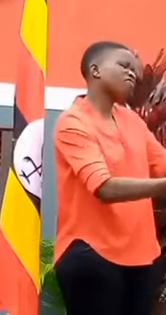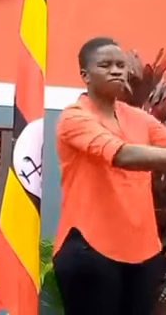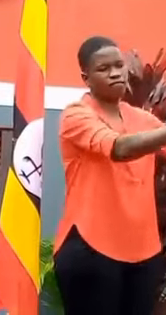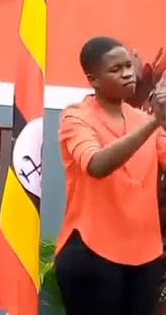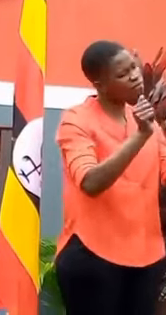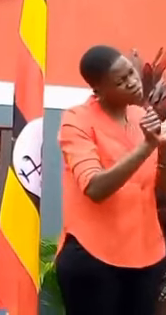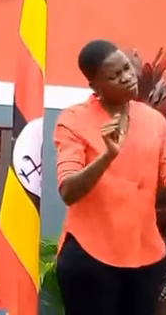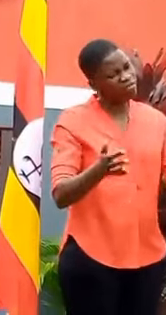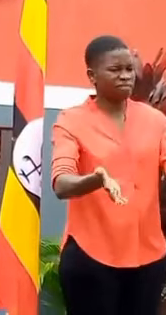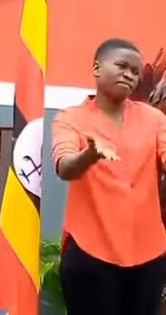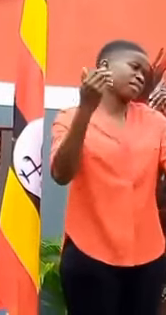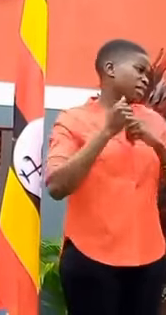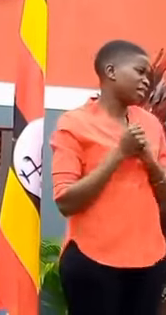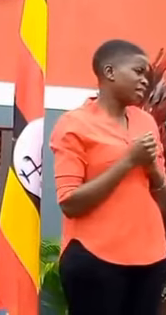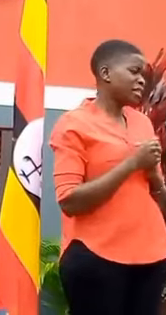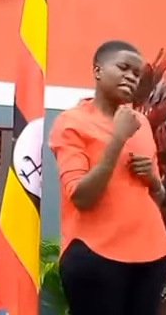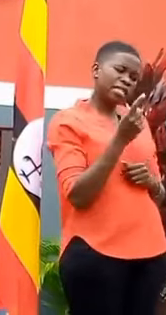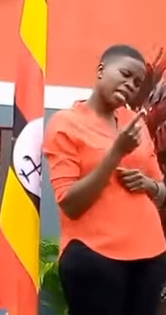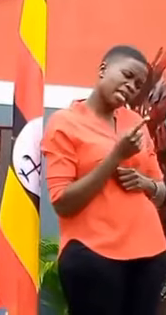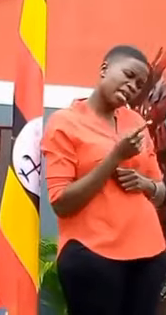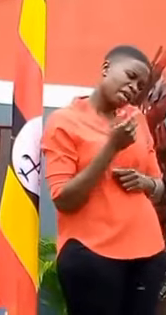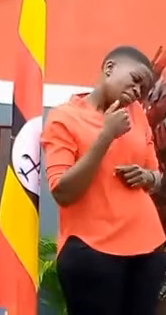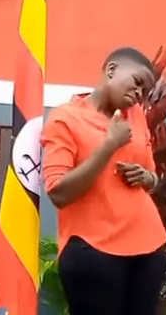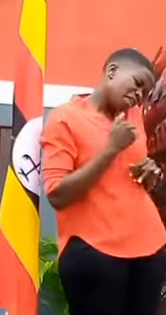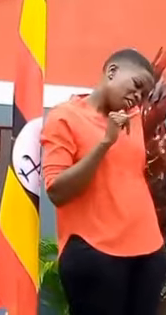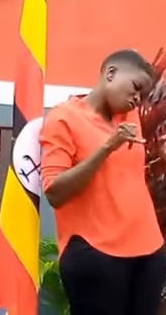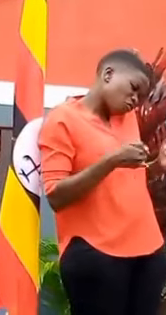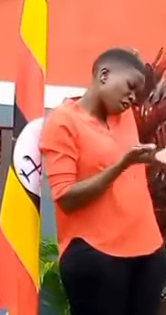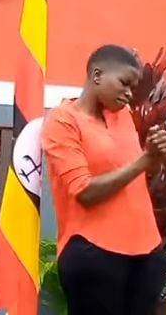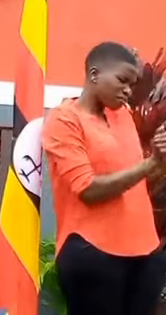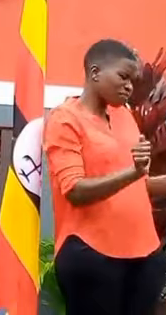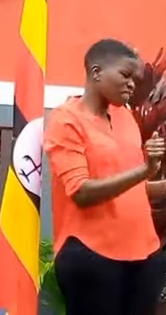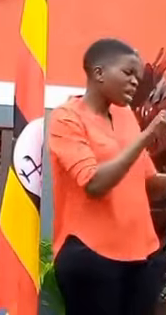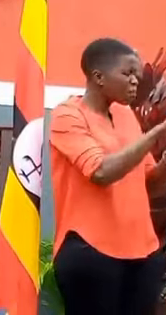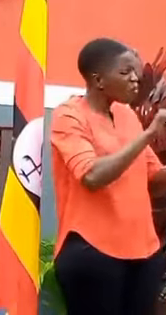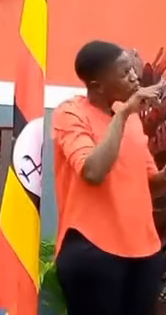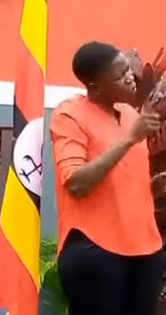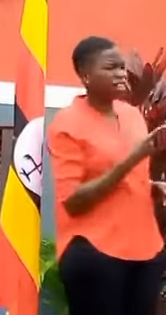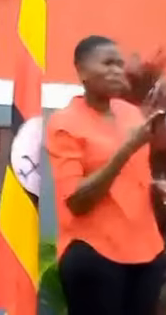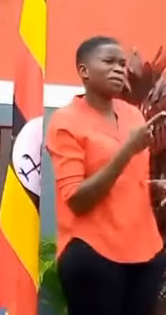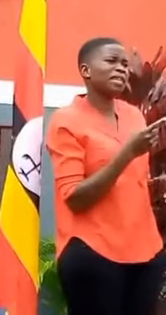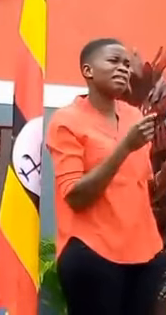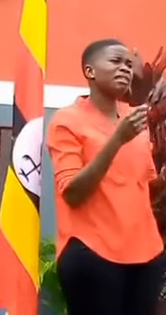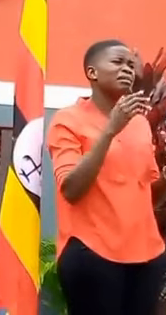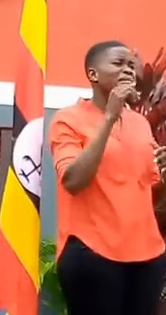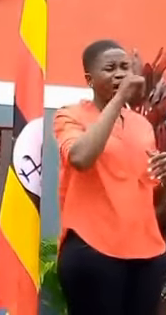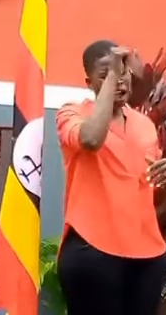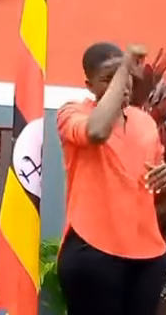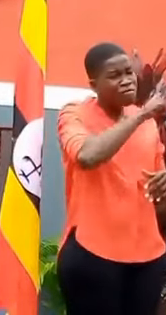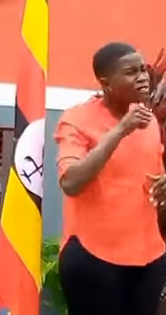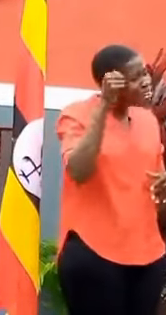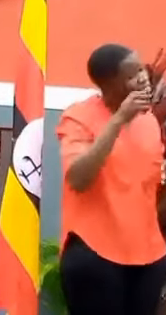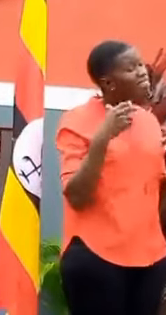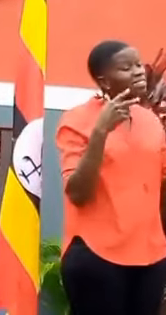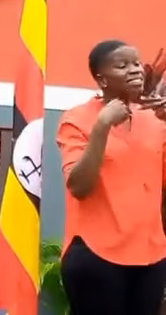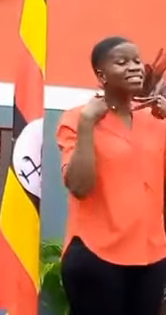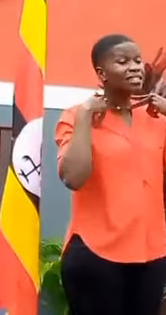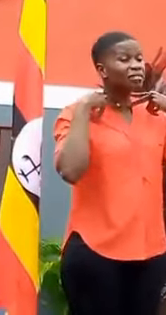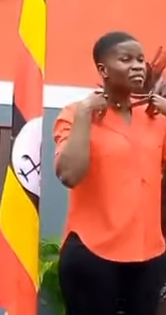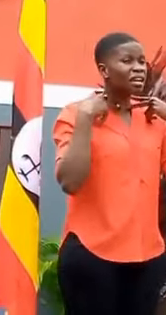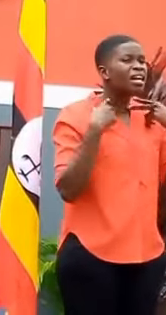naye yagamba nti nanunula abaddugavu 10 naye nandinunudde bangi nnyo okusinga kwabo singa baali